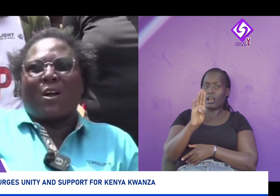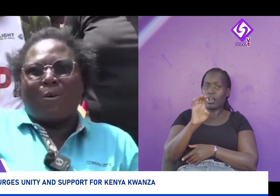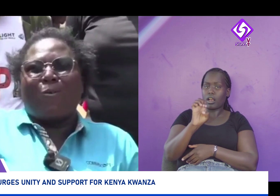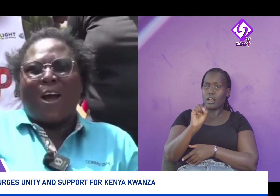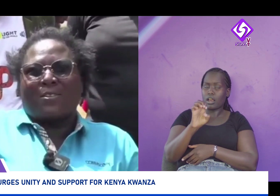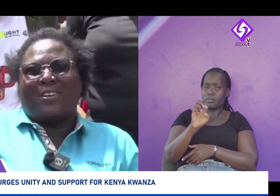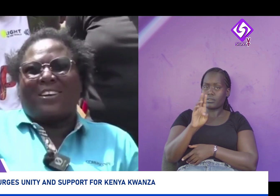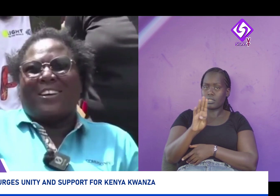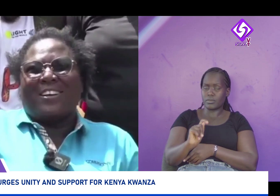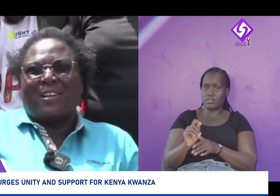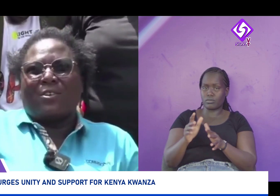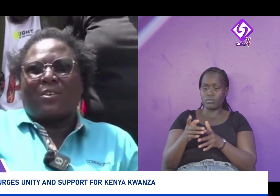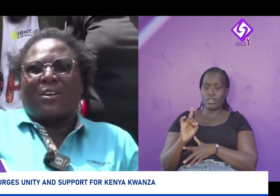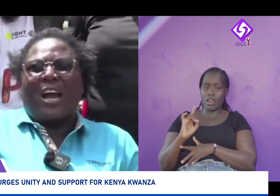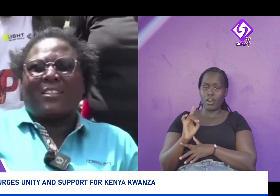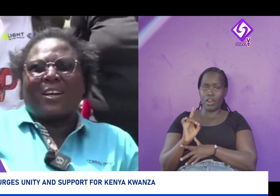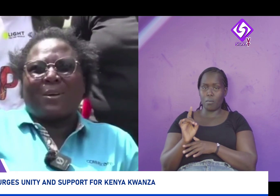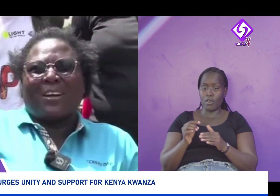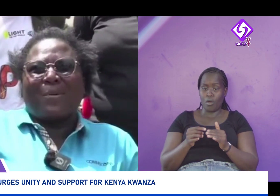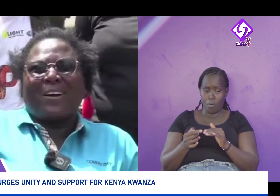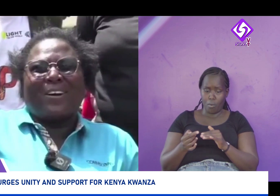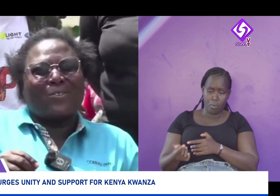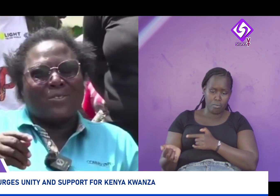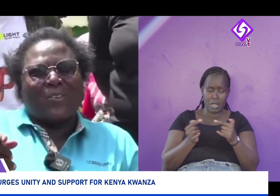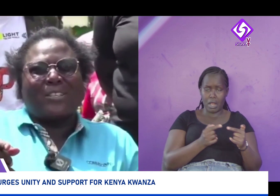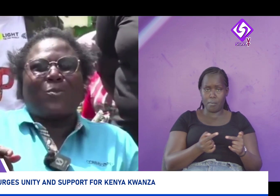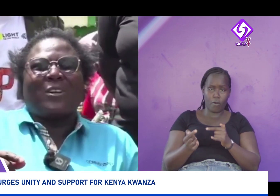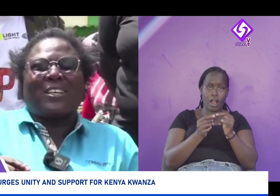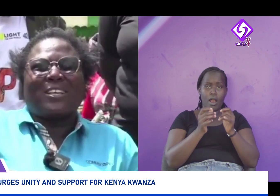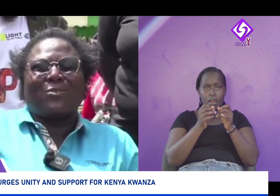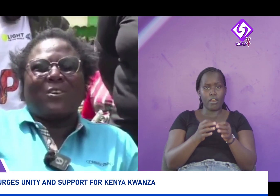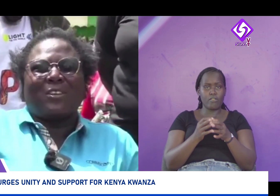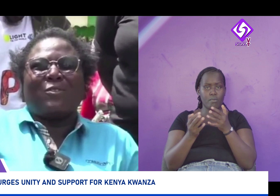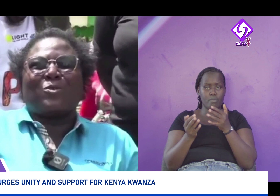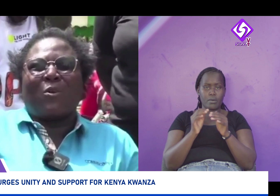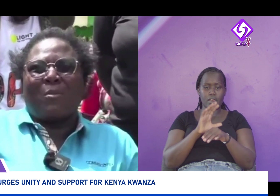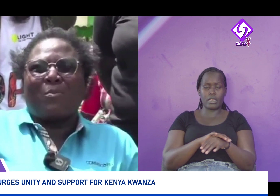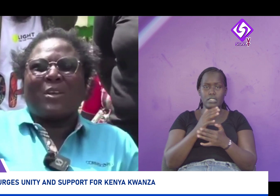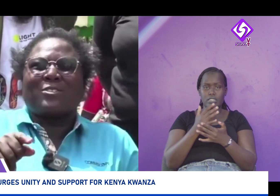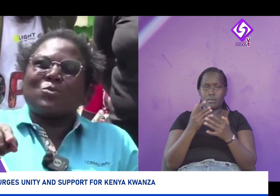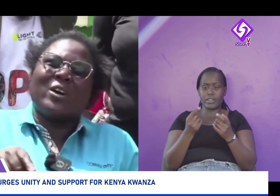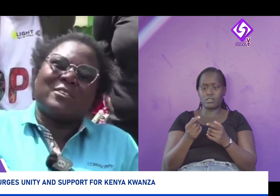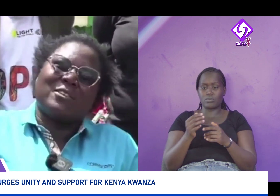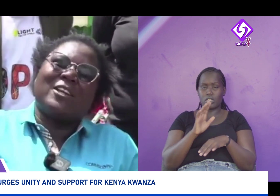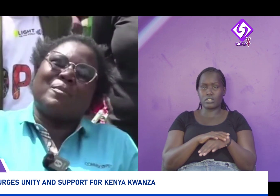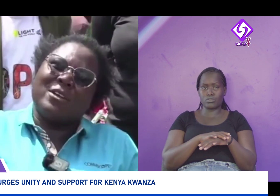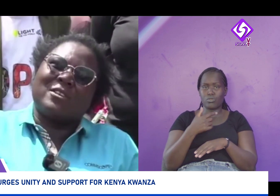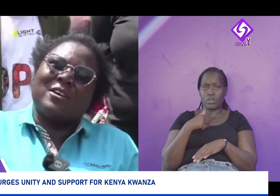kwa uwanja, ili hata kama tutaweza kupata kitu, ni vizuri ya kwamba pia sisi tukue katika ile meza.